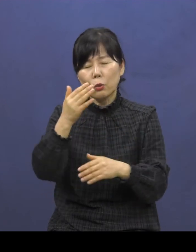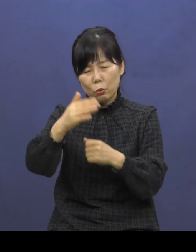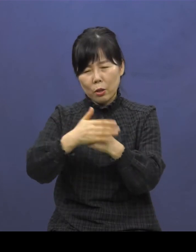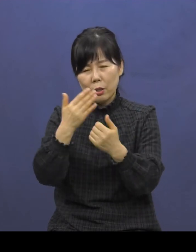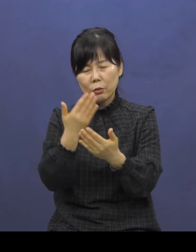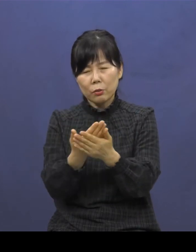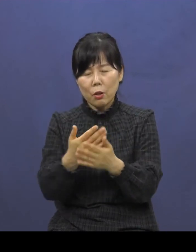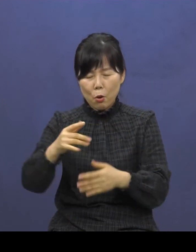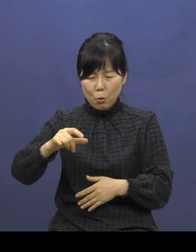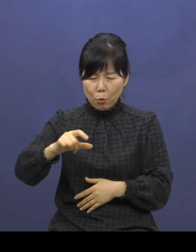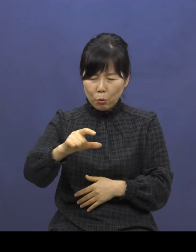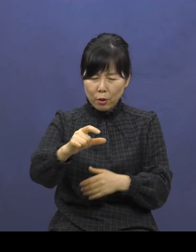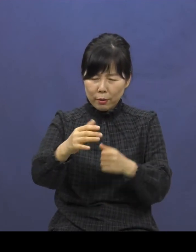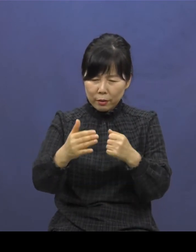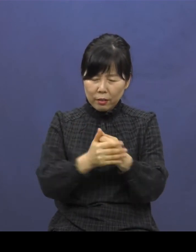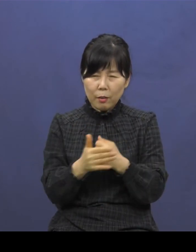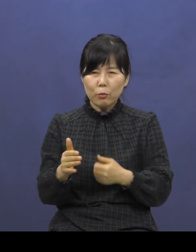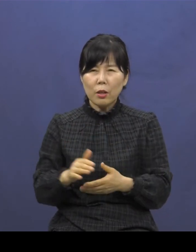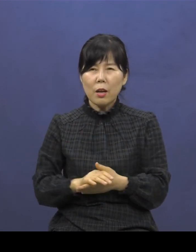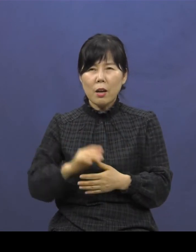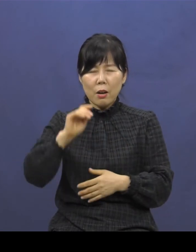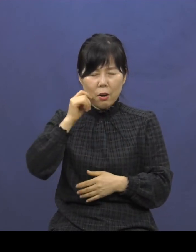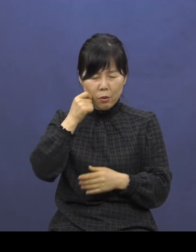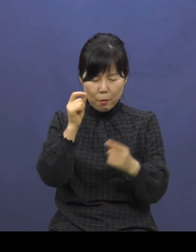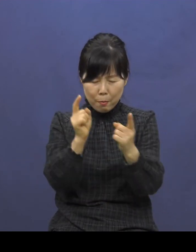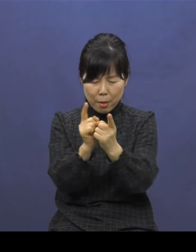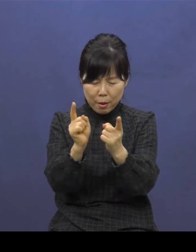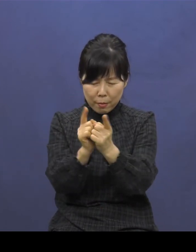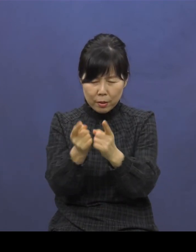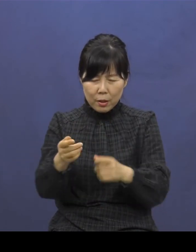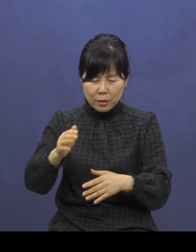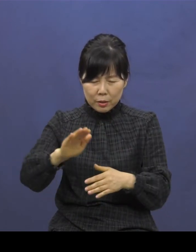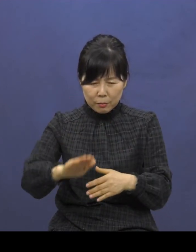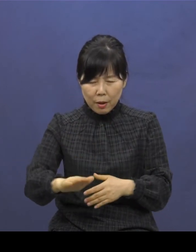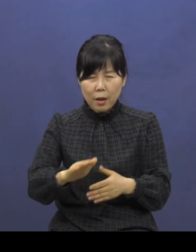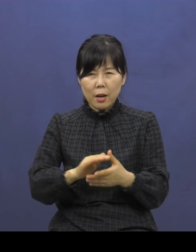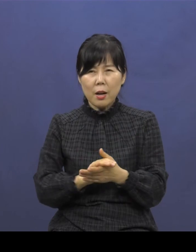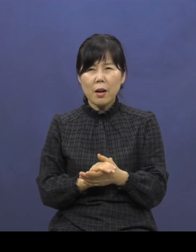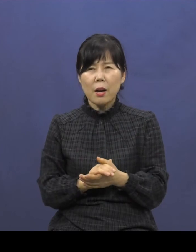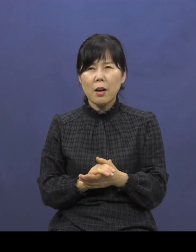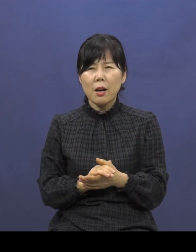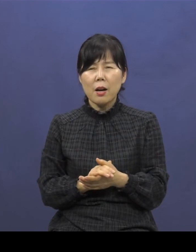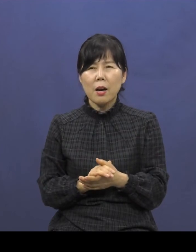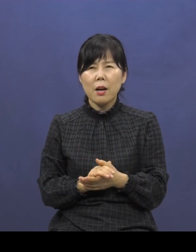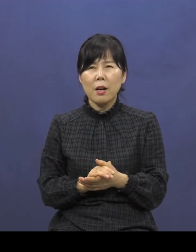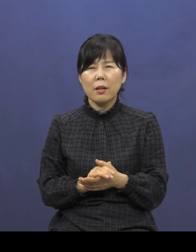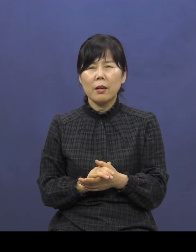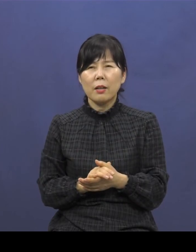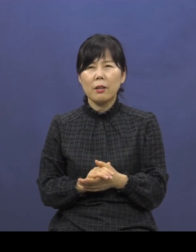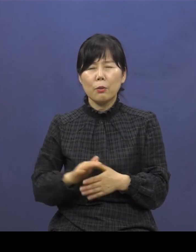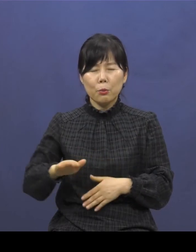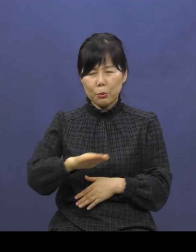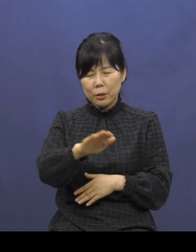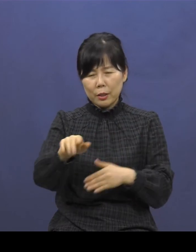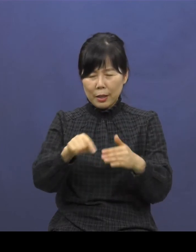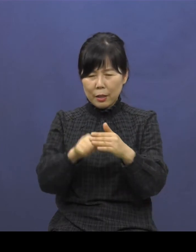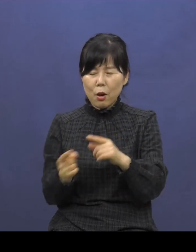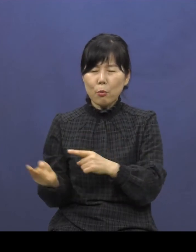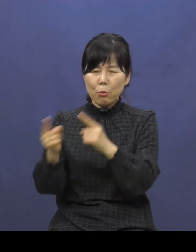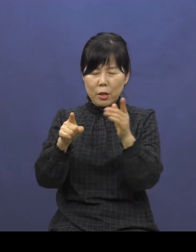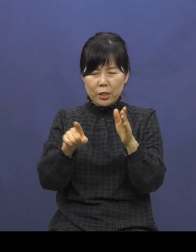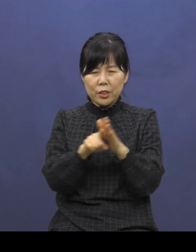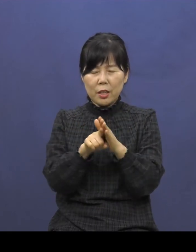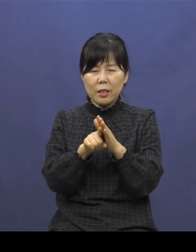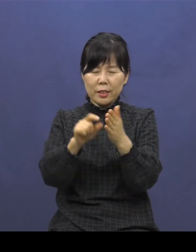도와주옵소서. 이 우한 코로나19 때문에 어려움들이 계속되고 있지만 그러나 이제 이 이야기가 우리 가운데 써지기